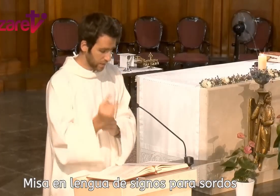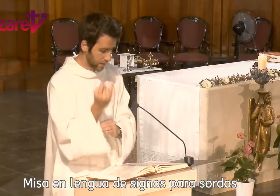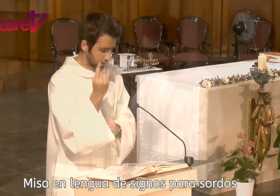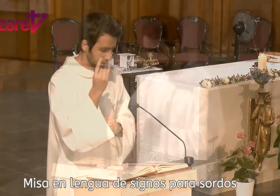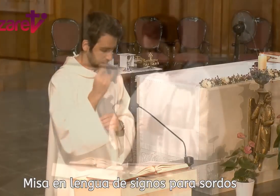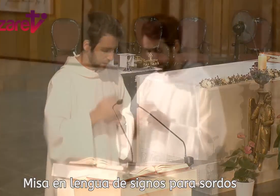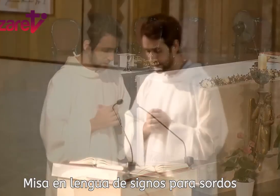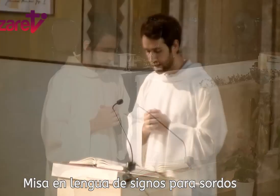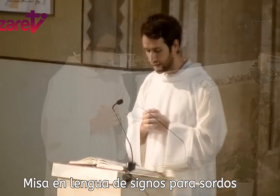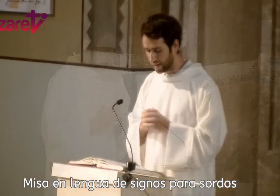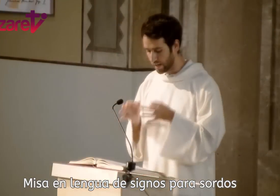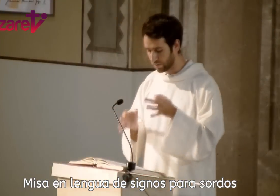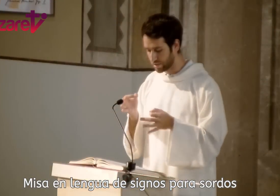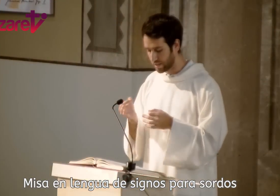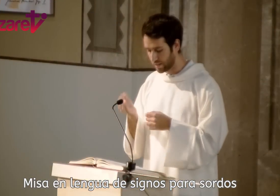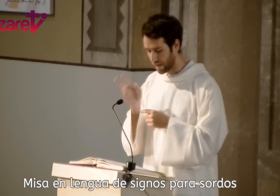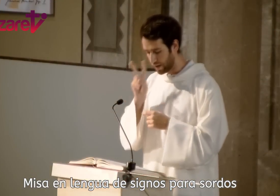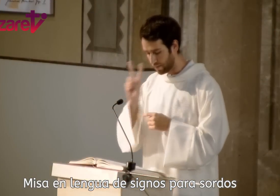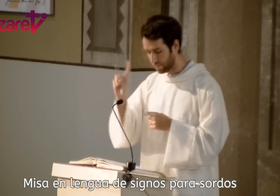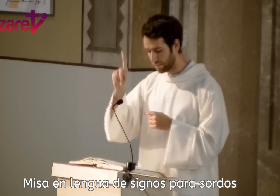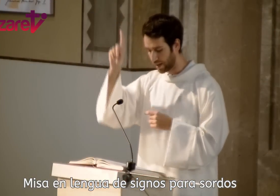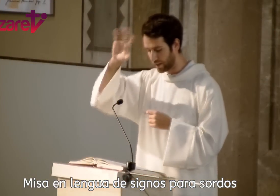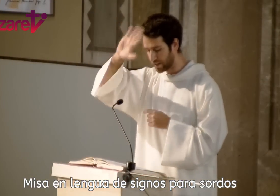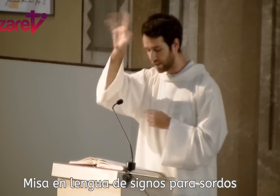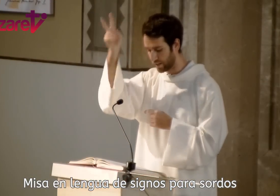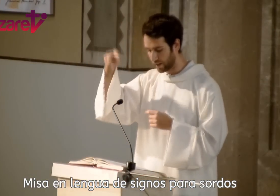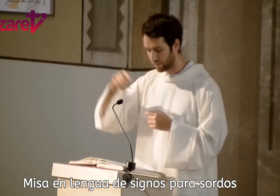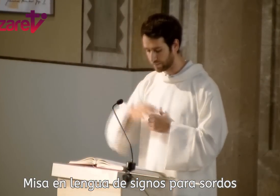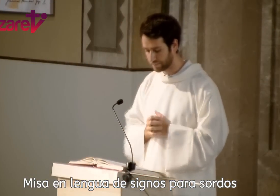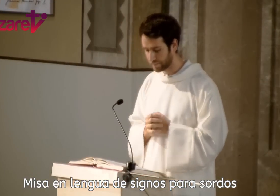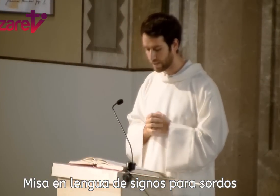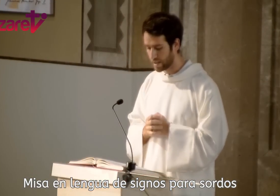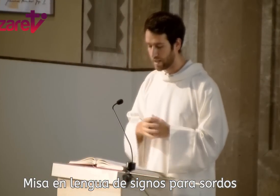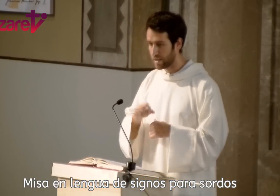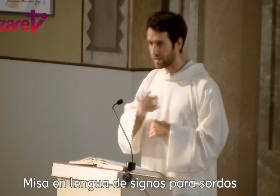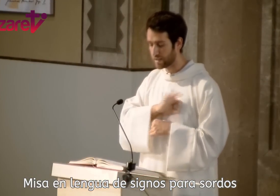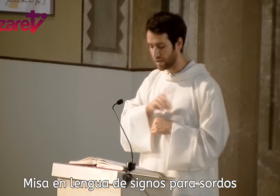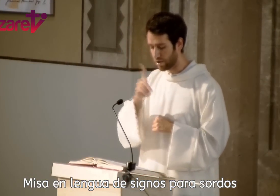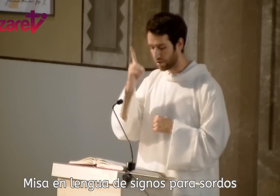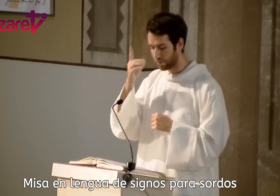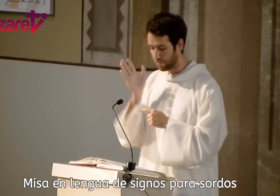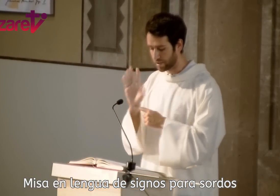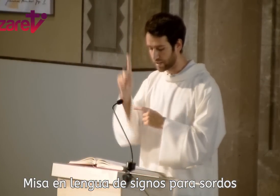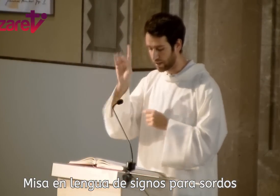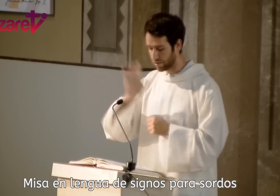de la tierra y la justicia mira desde el cielo. Señor, muéstranos